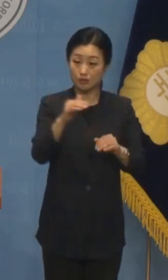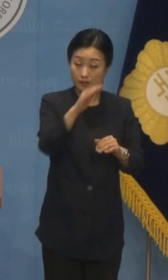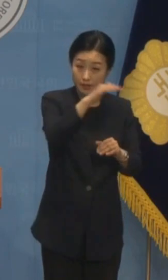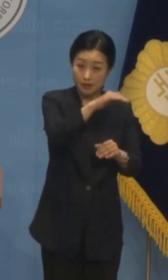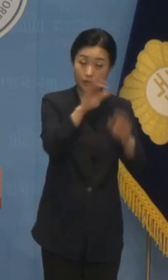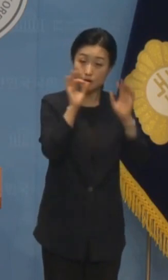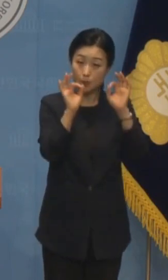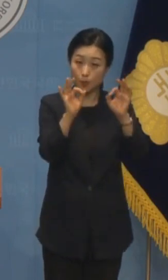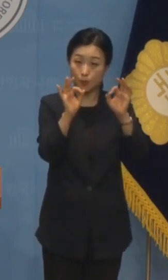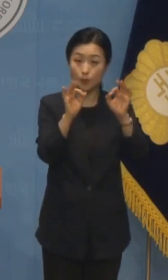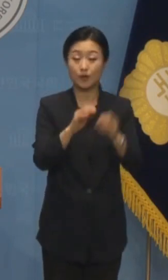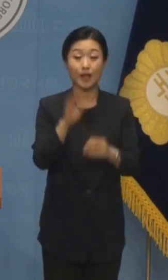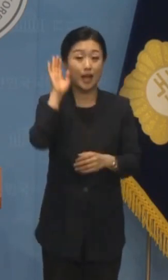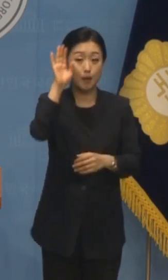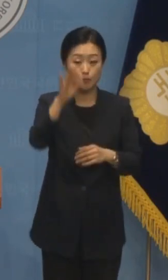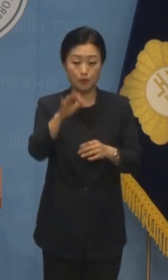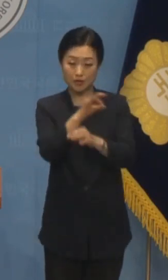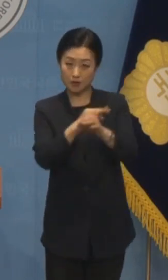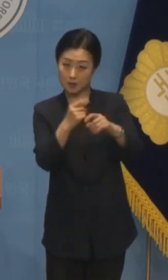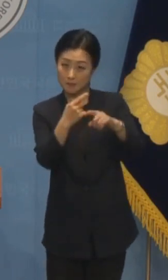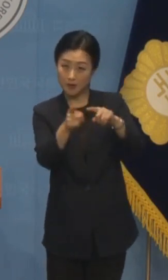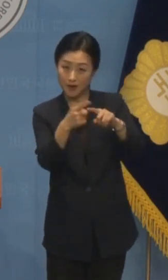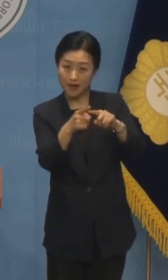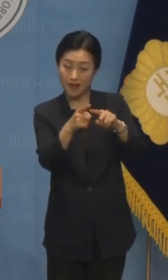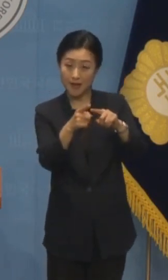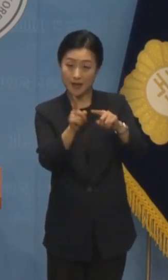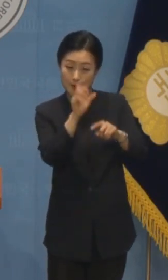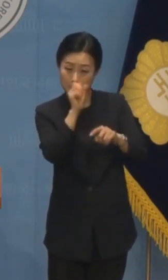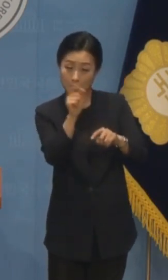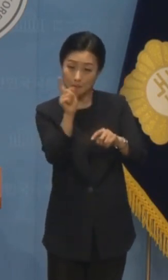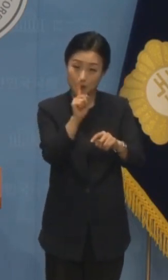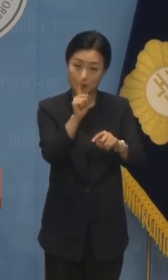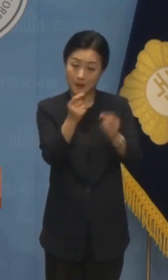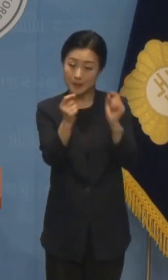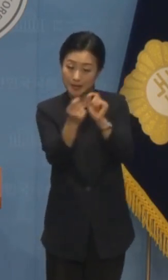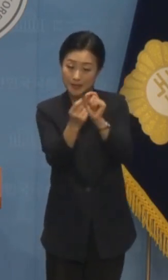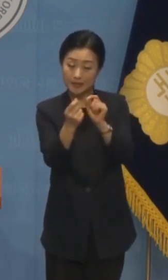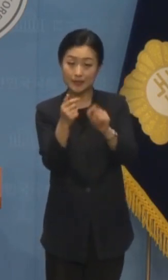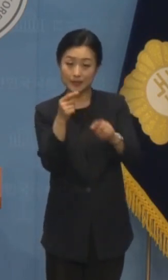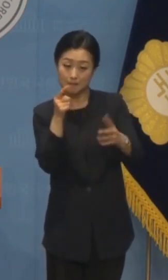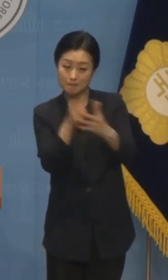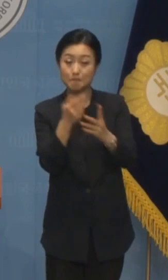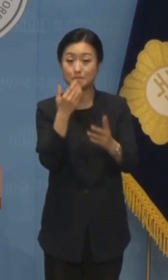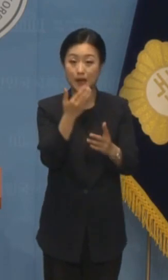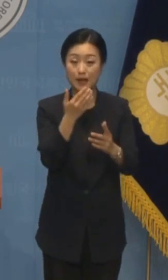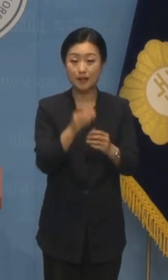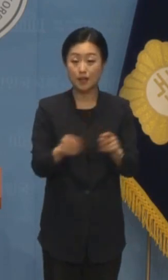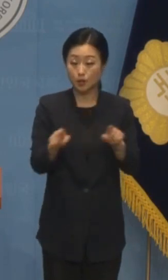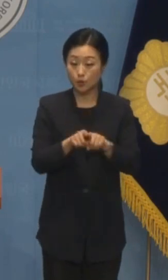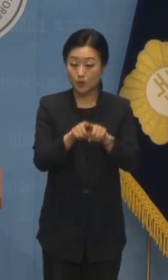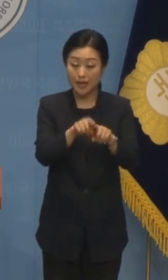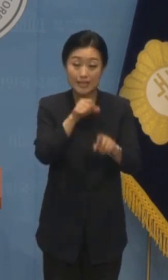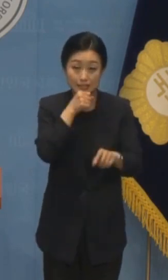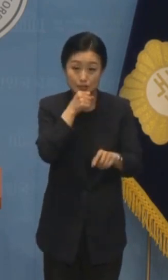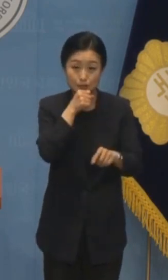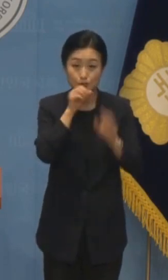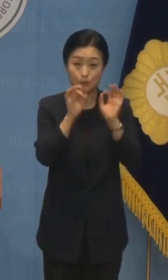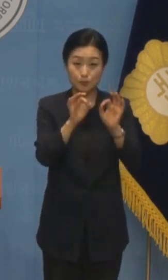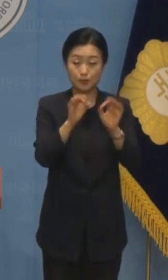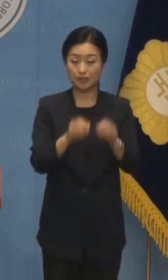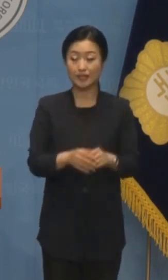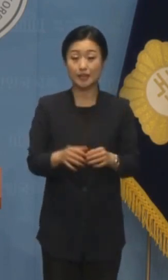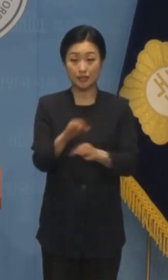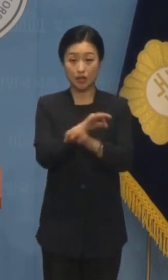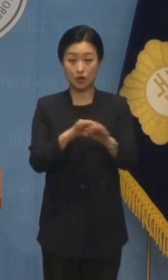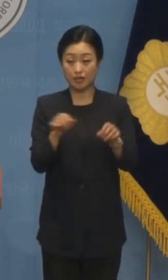제거한 지표로 앞으로의 경기 국면과 전환점의 단기 예측에 이용합니다. 동행지수 순환변동치는 경기